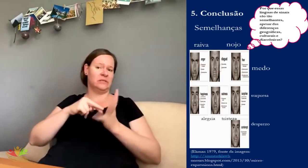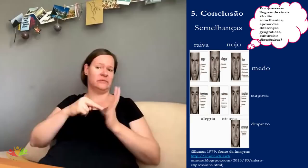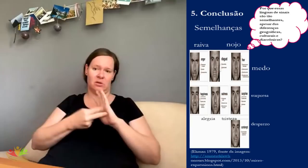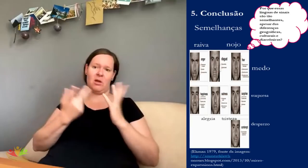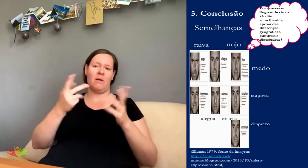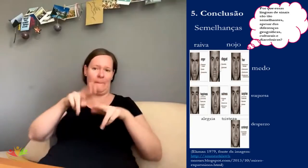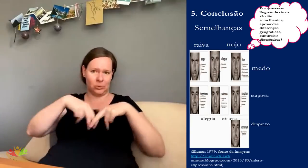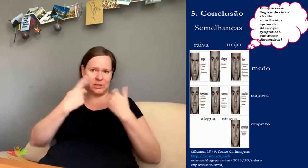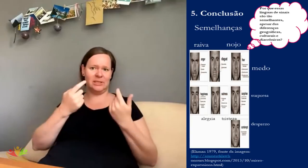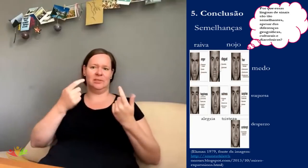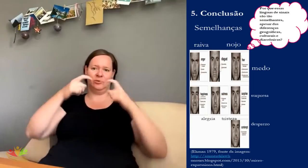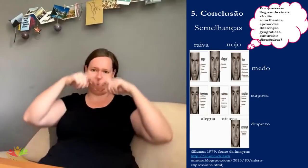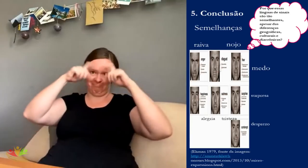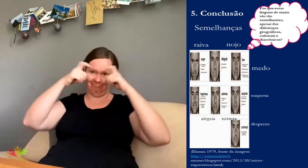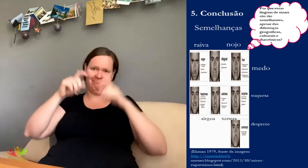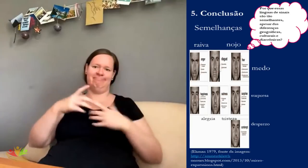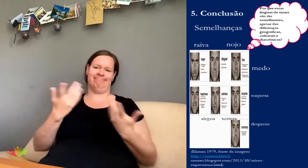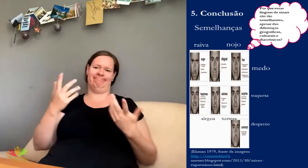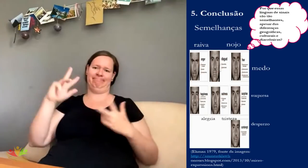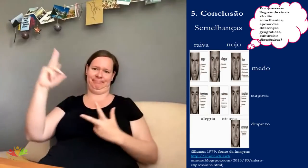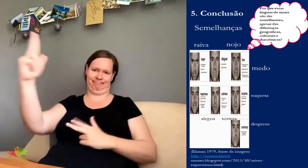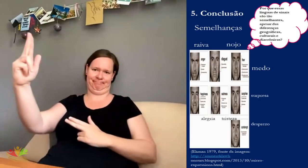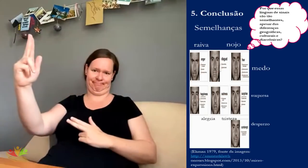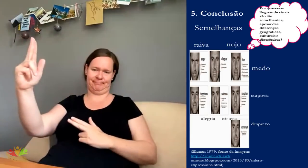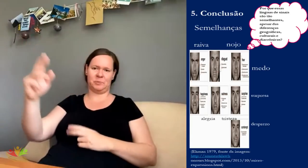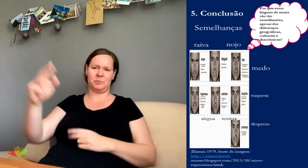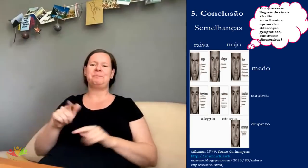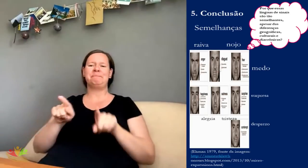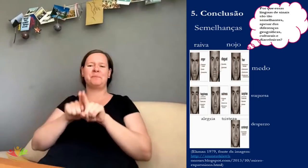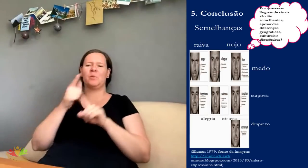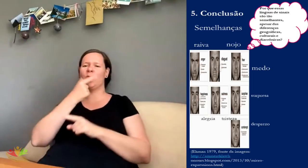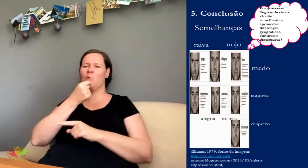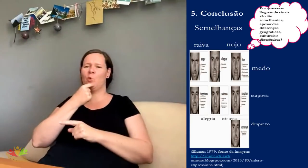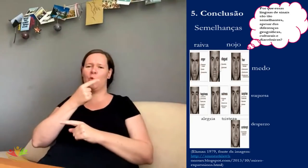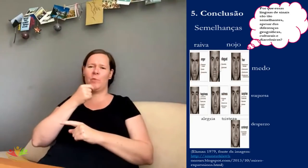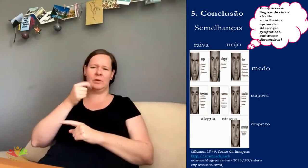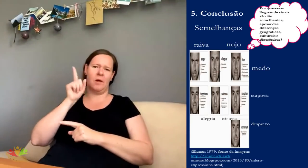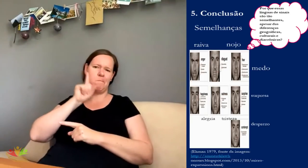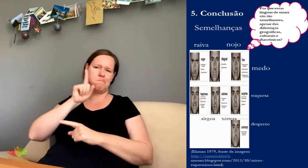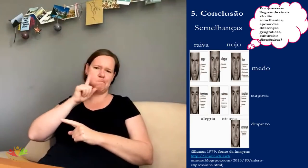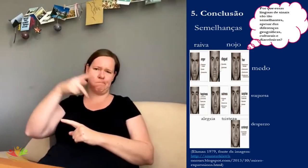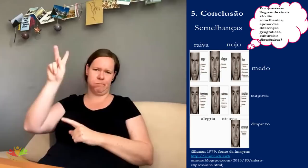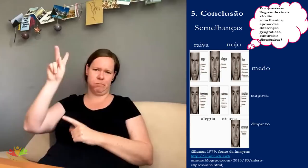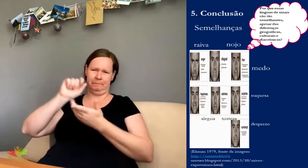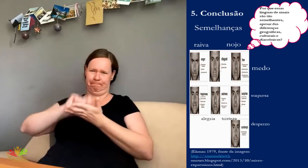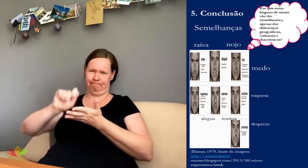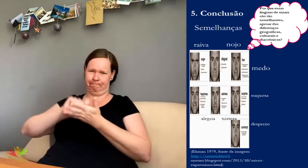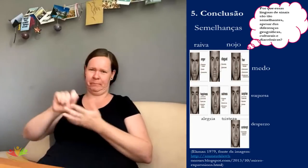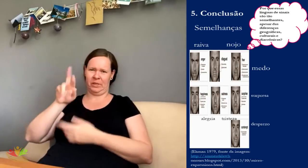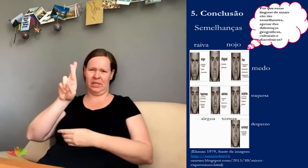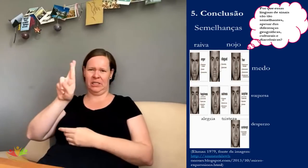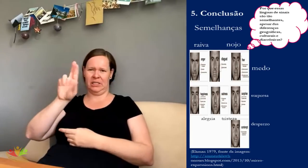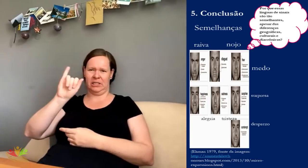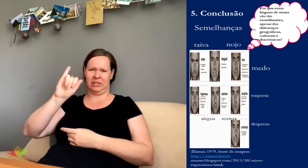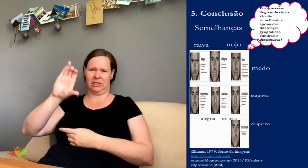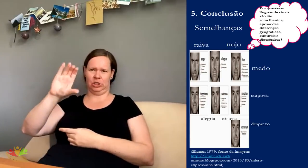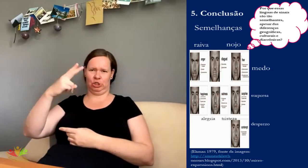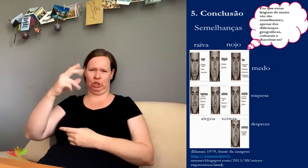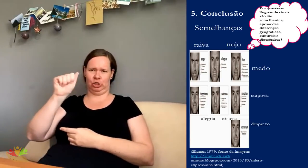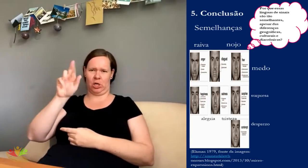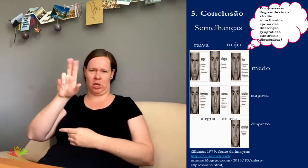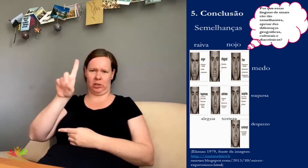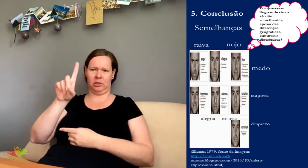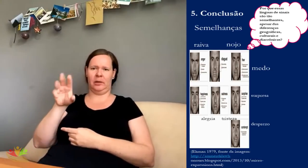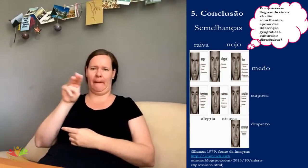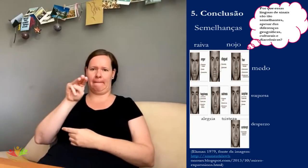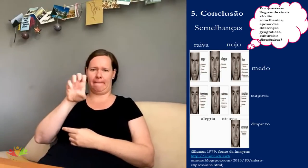de sinais brasileira e alemã, utilizam a mesma marca não manual, porque na verdade os seres humanos, de forma geral,